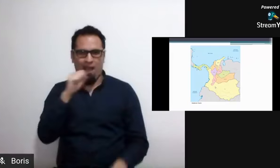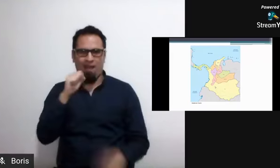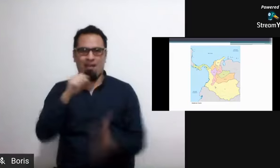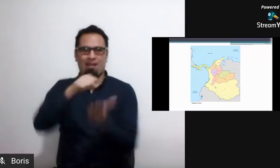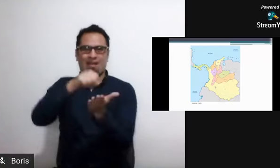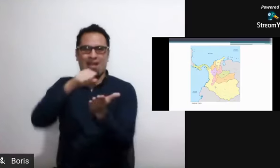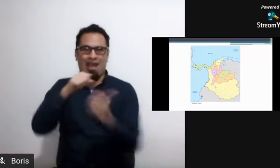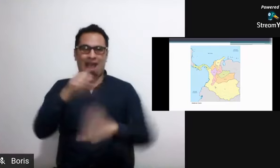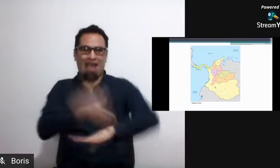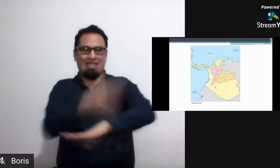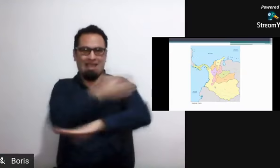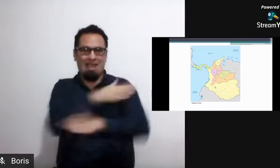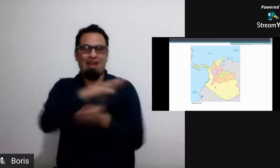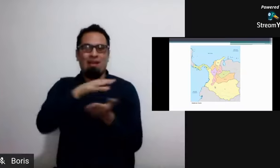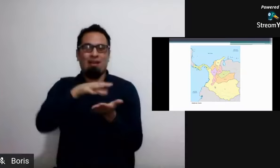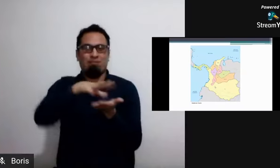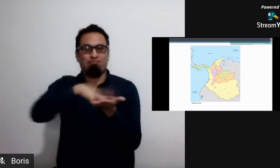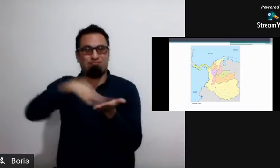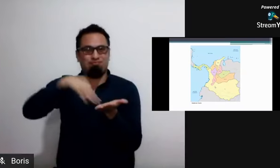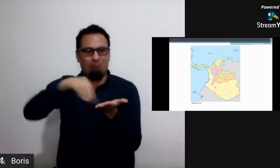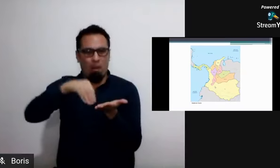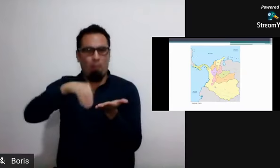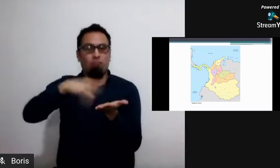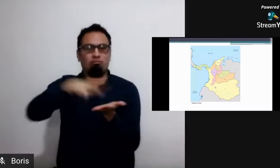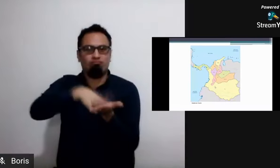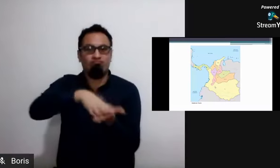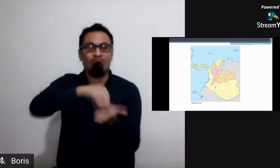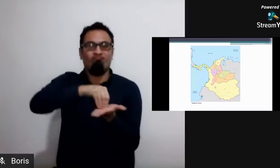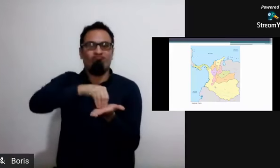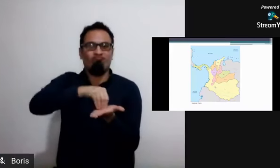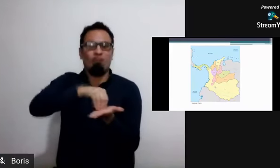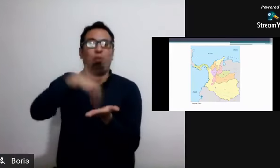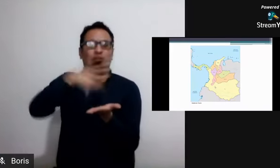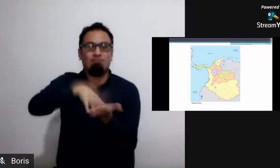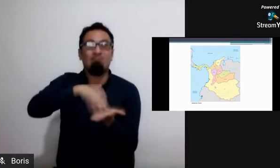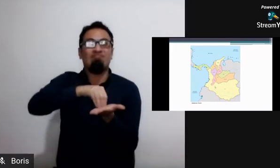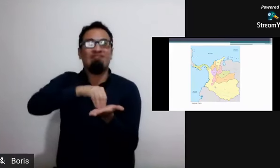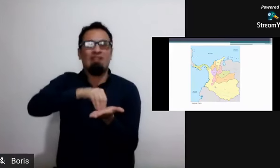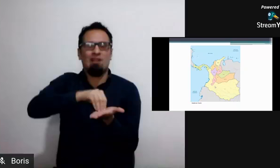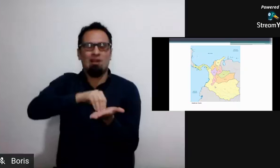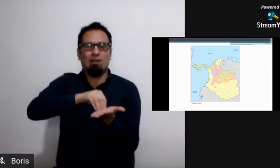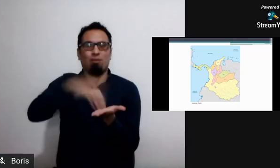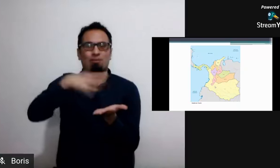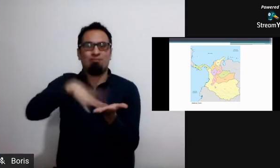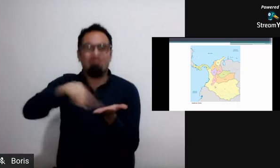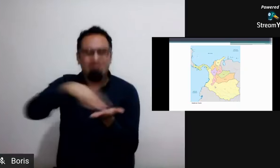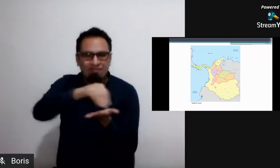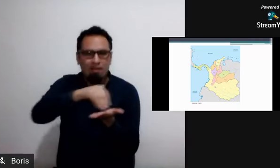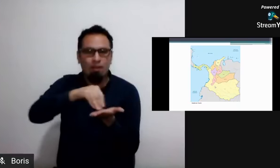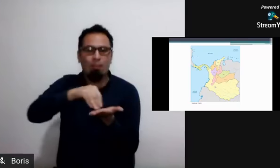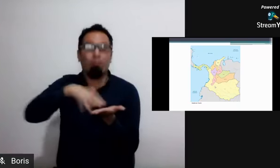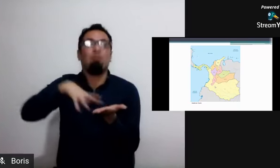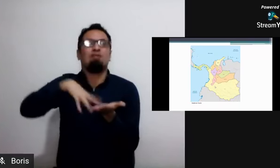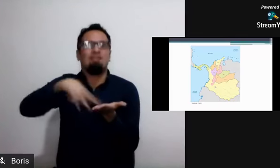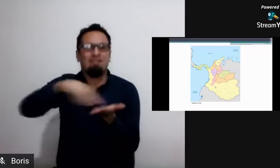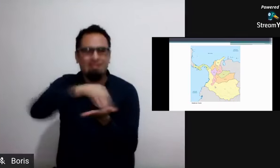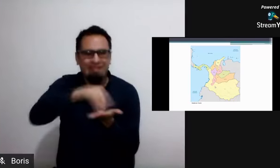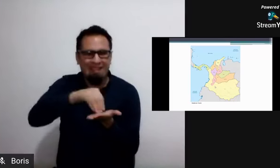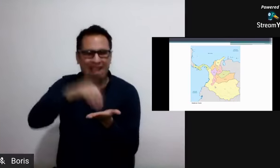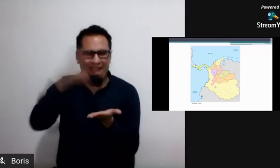en octubre vamos a volver a hablar sobre este tema, pero es muy importante que entiendan la transición que tuvo